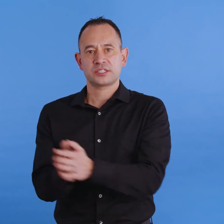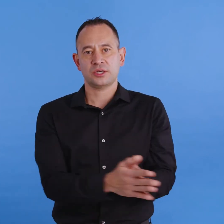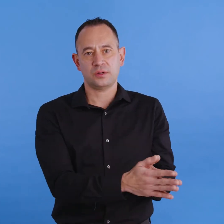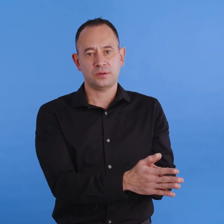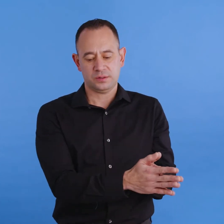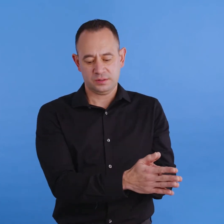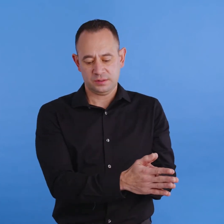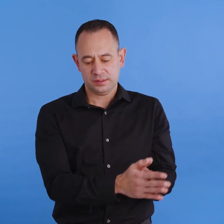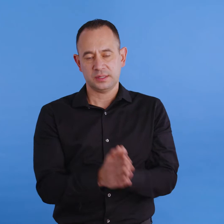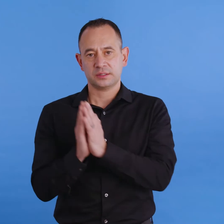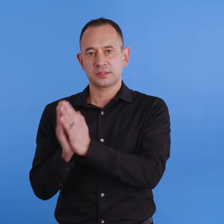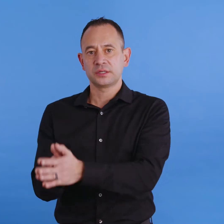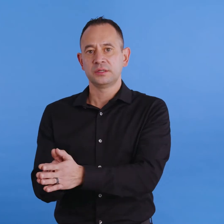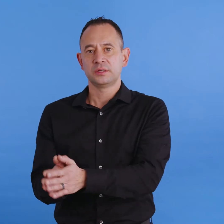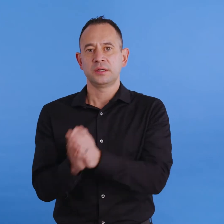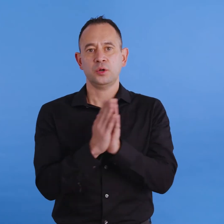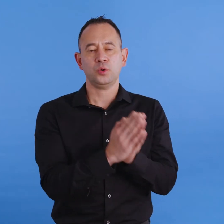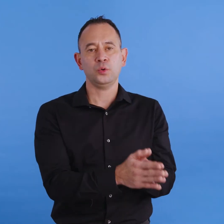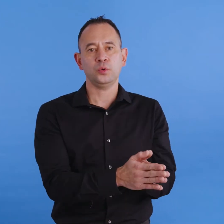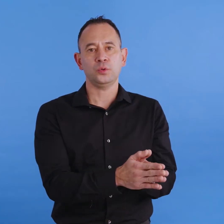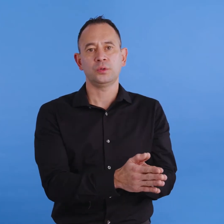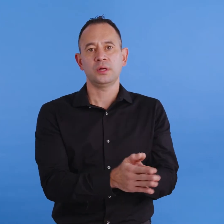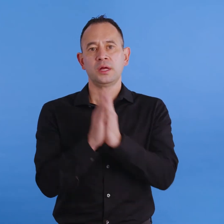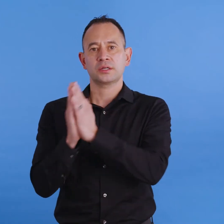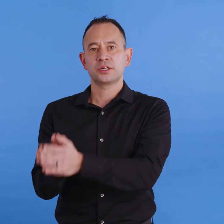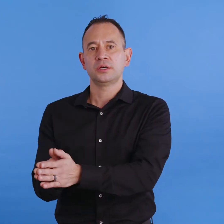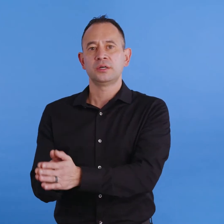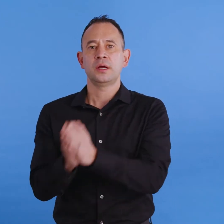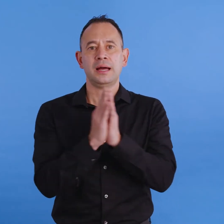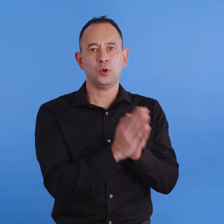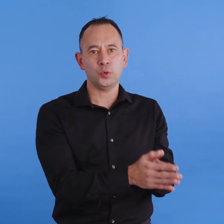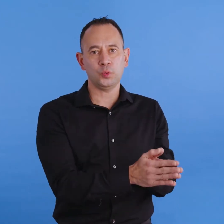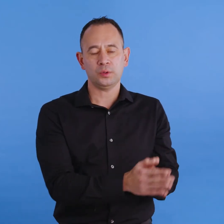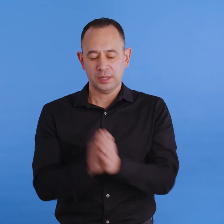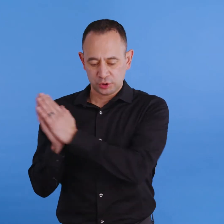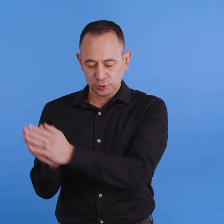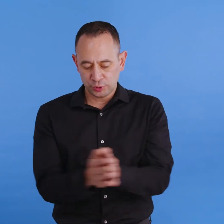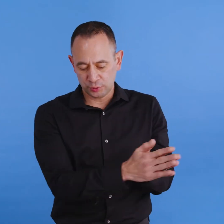x, o, g, u, g, u, gu.